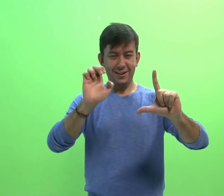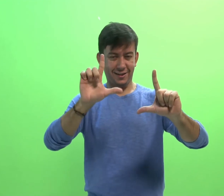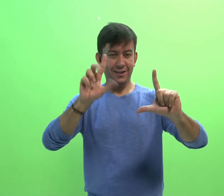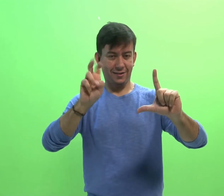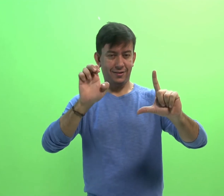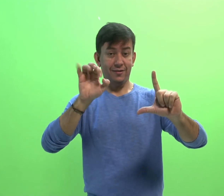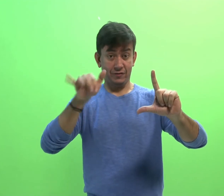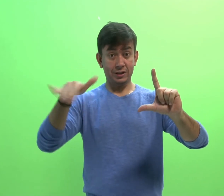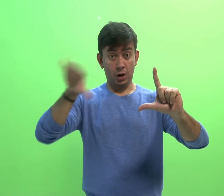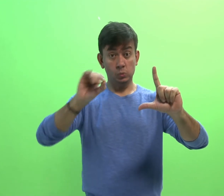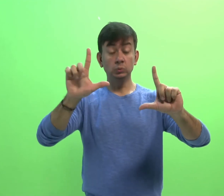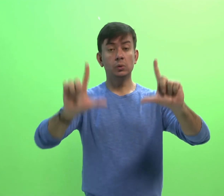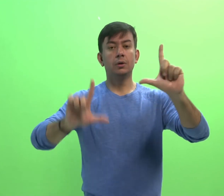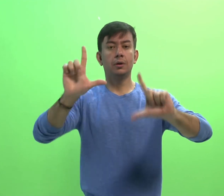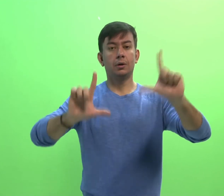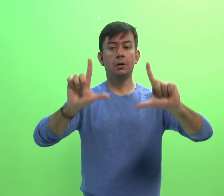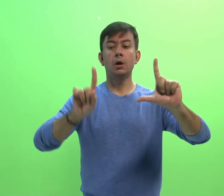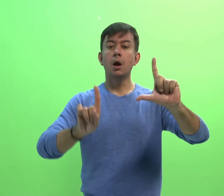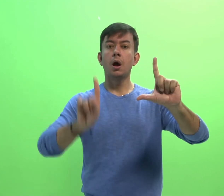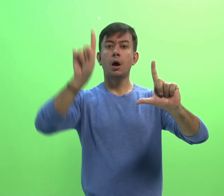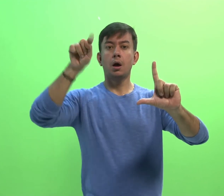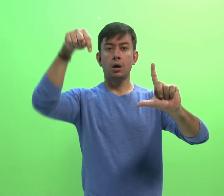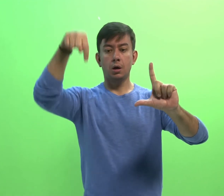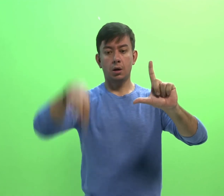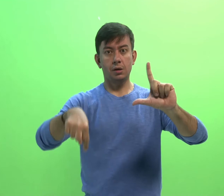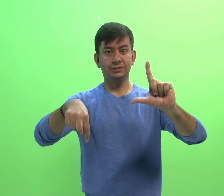para a televisão, subindo e descendo.